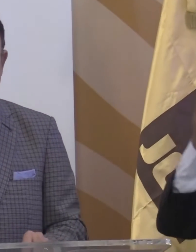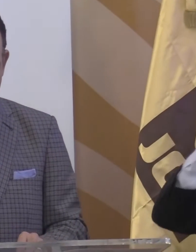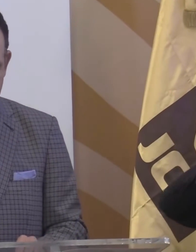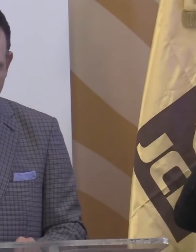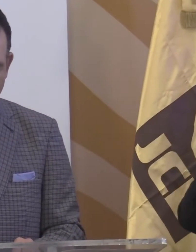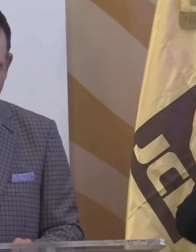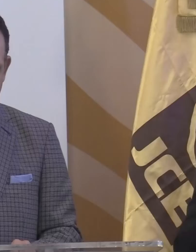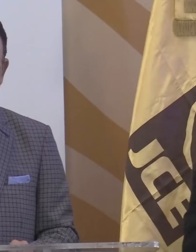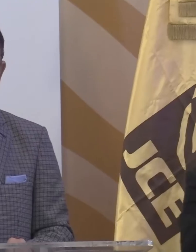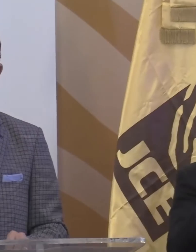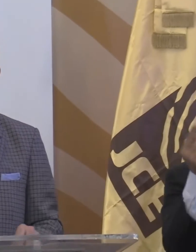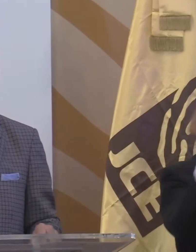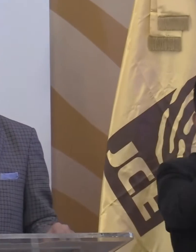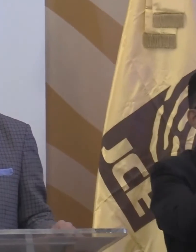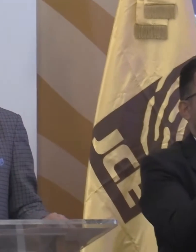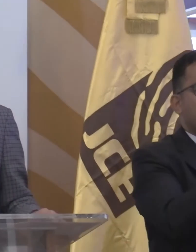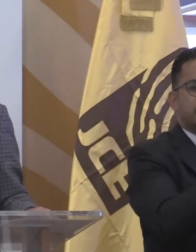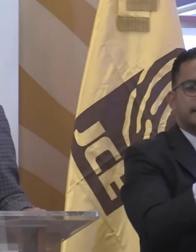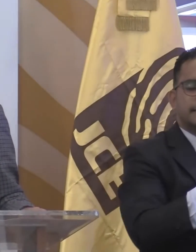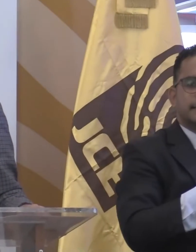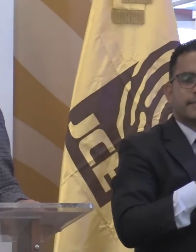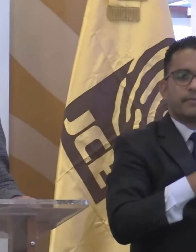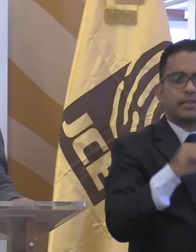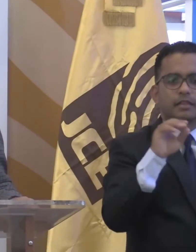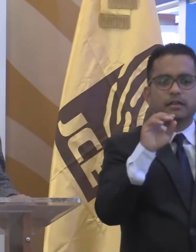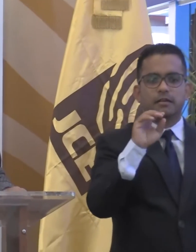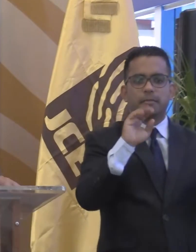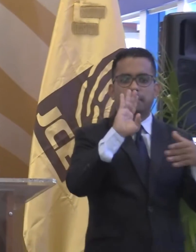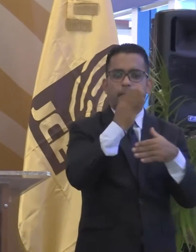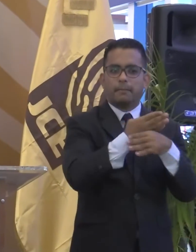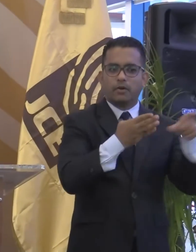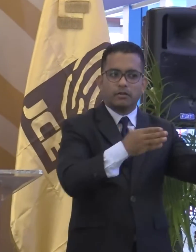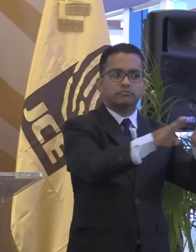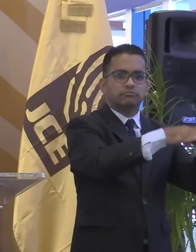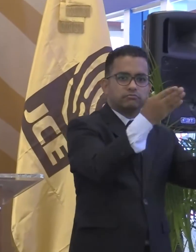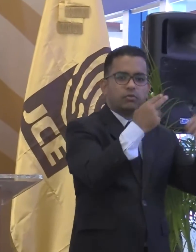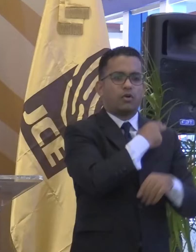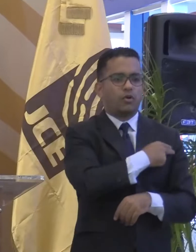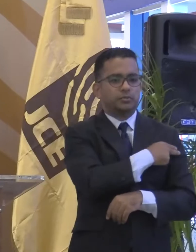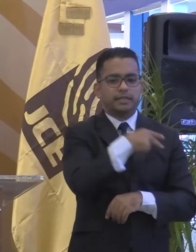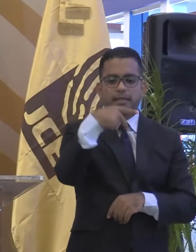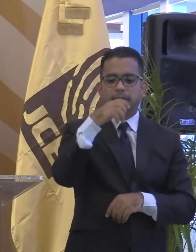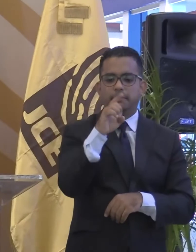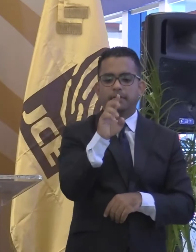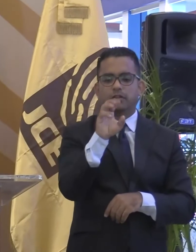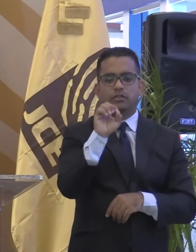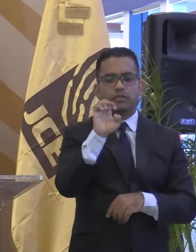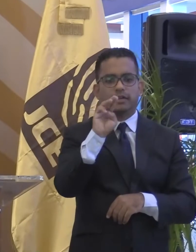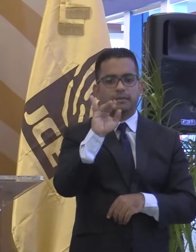así como la delegación de la oficialidad del estado civil de monseñor nouel ubicada en el hospital pedro emilio de